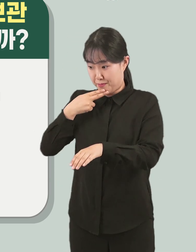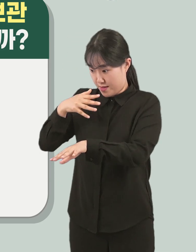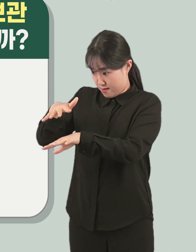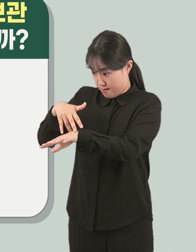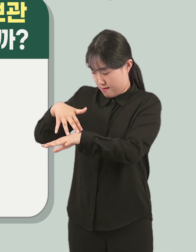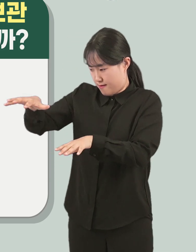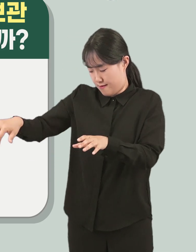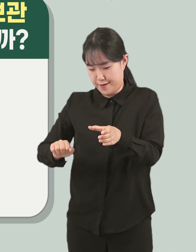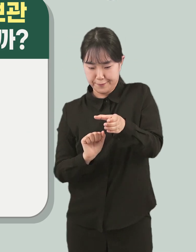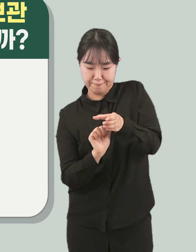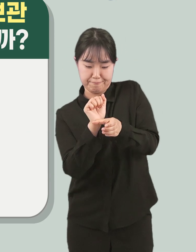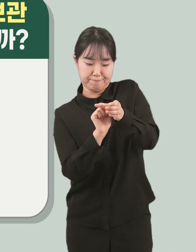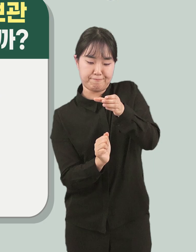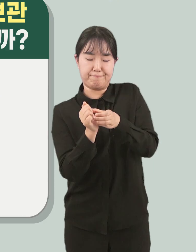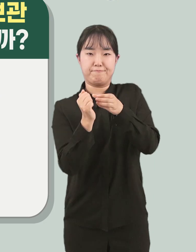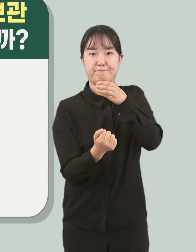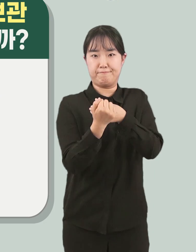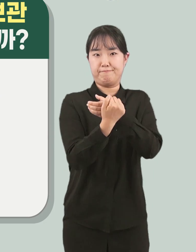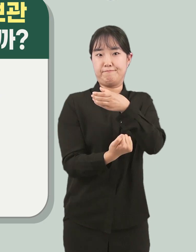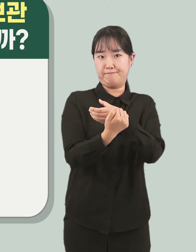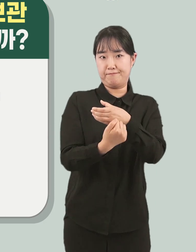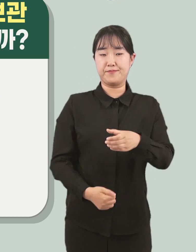건조시킵니다.